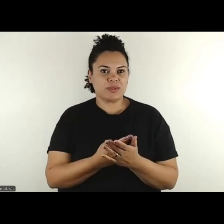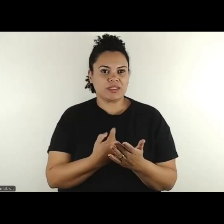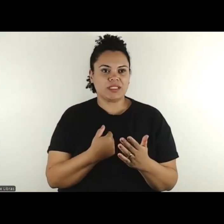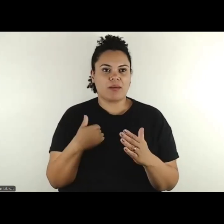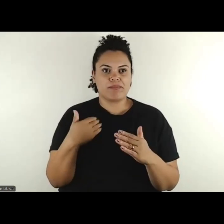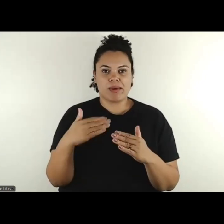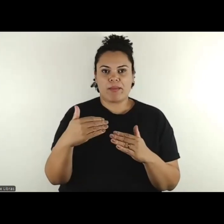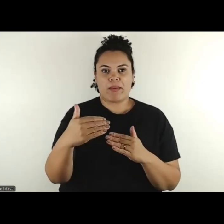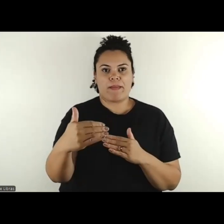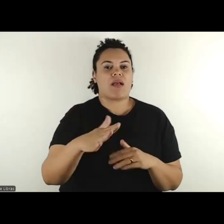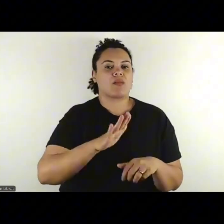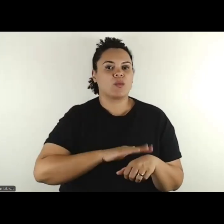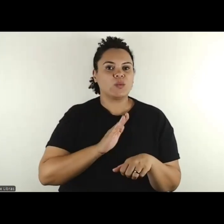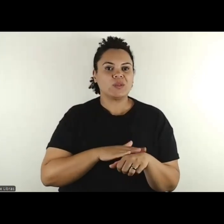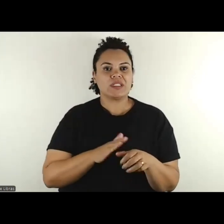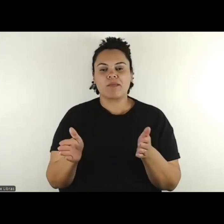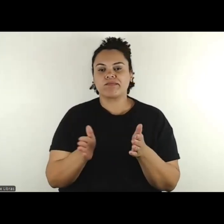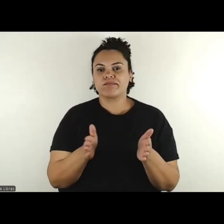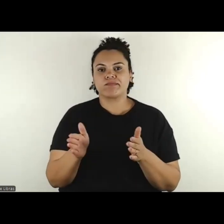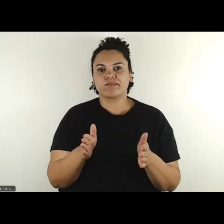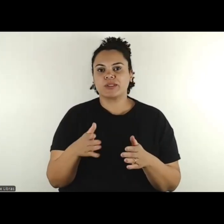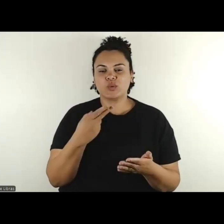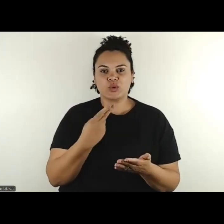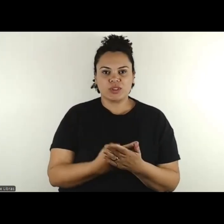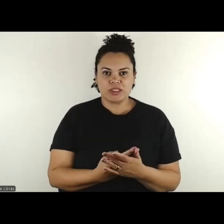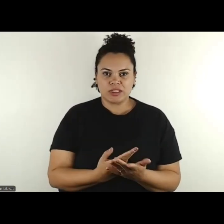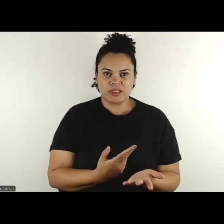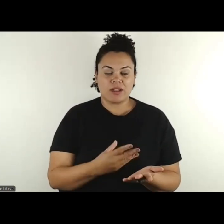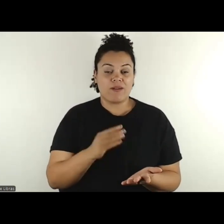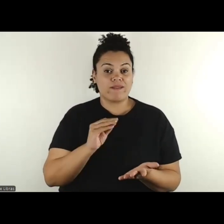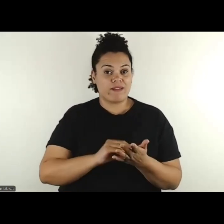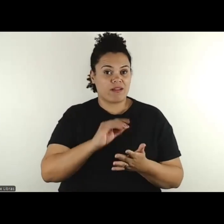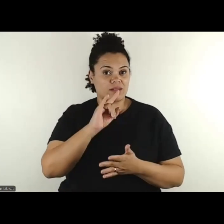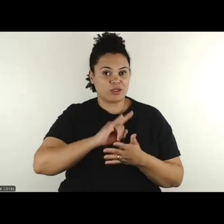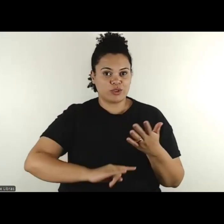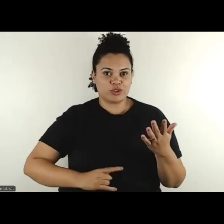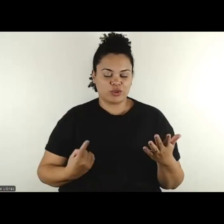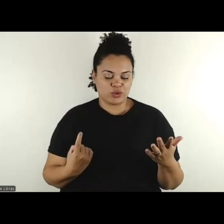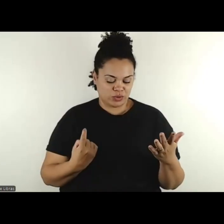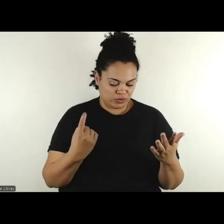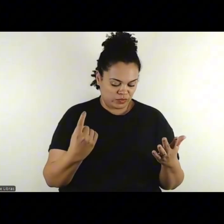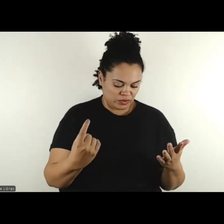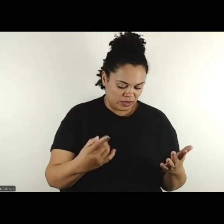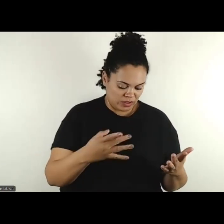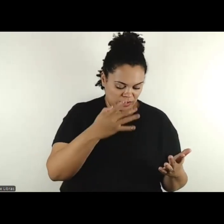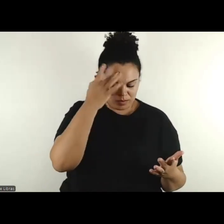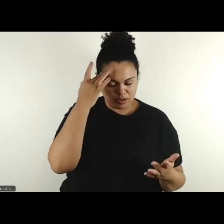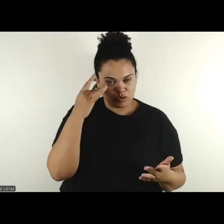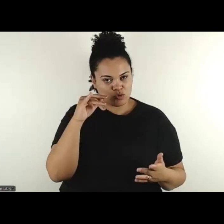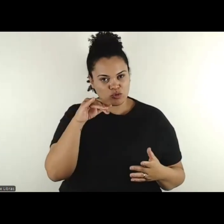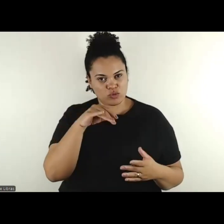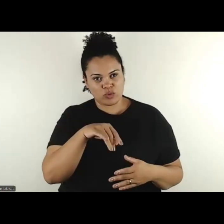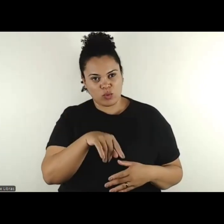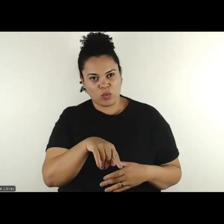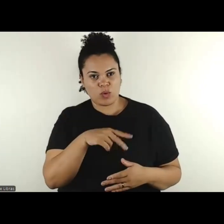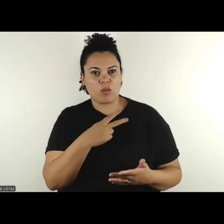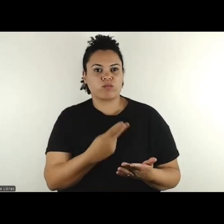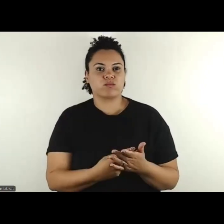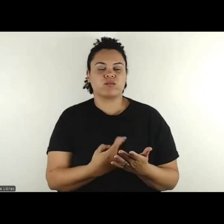o período de internação, a ausência de registros individuais dos residentes, a fragilidade de